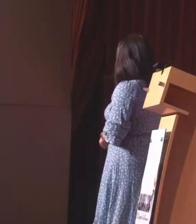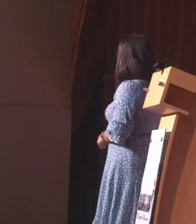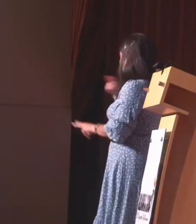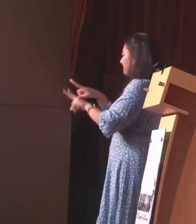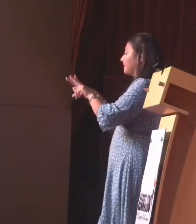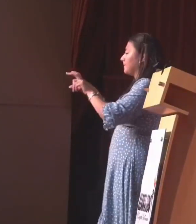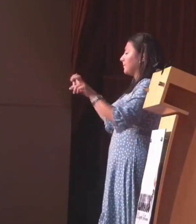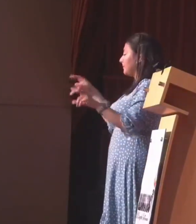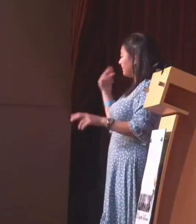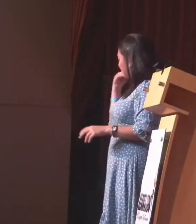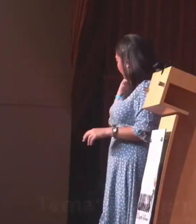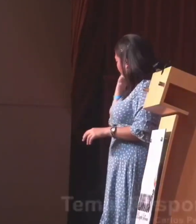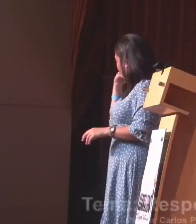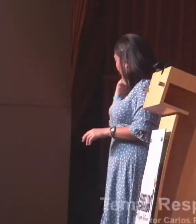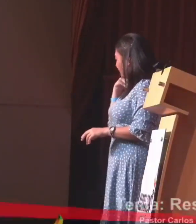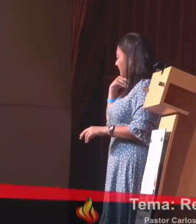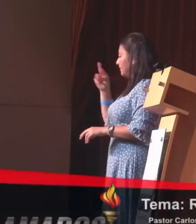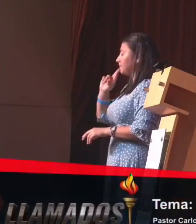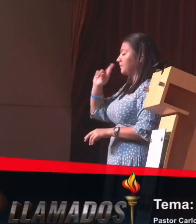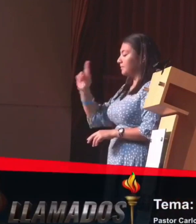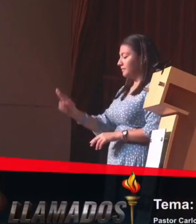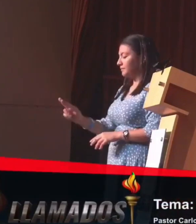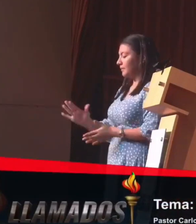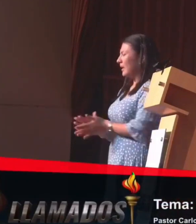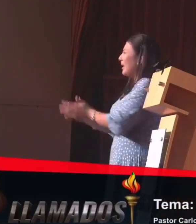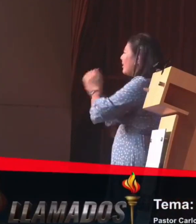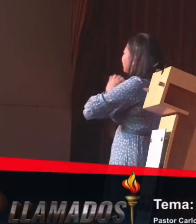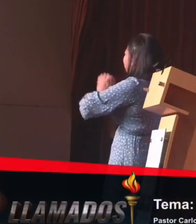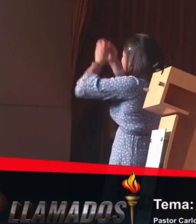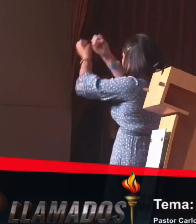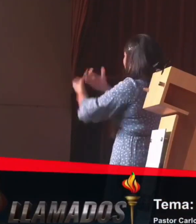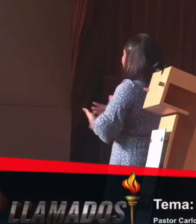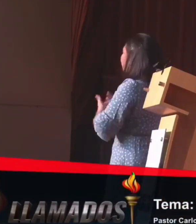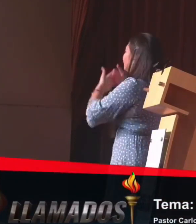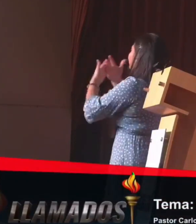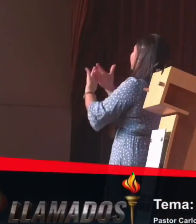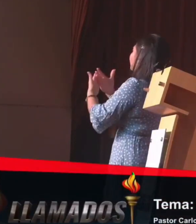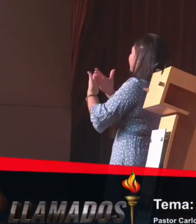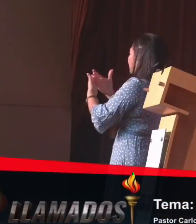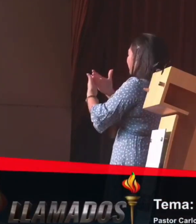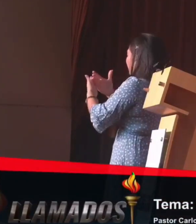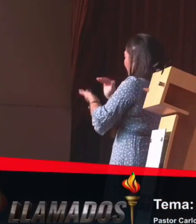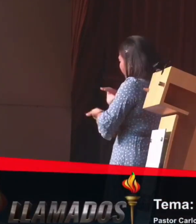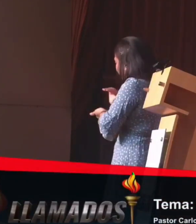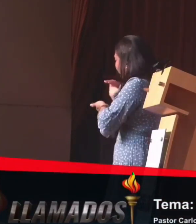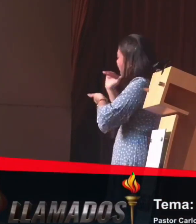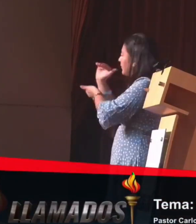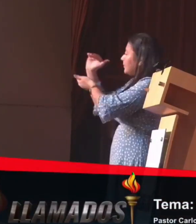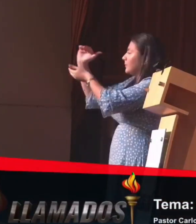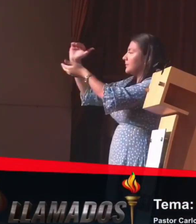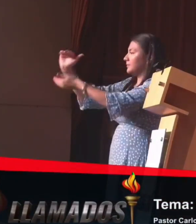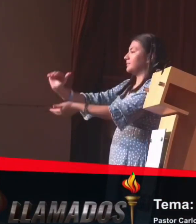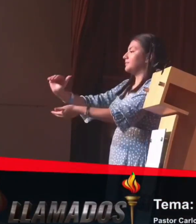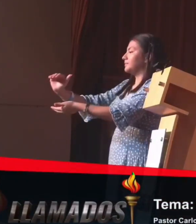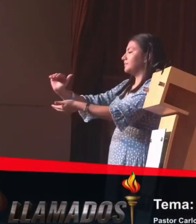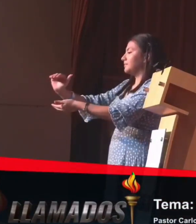para que me diera una palabra y establecer un derrotero, para dejarles un tesoro.